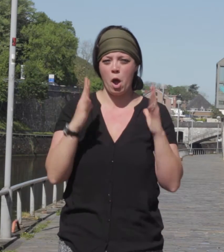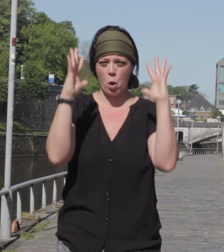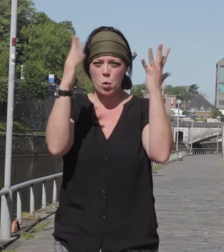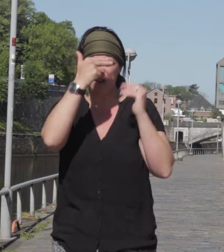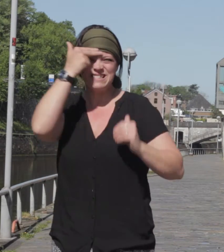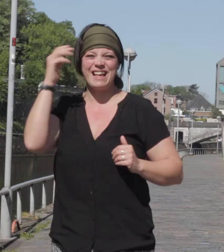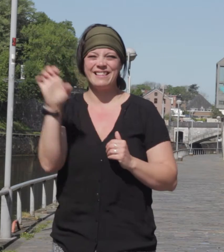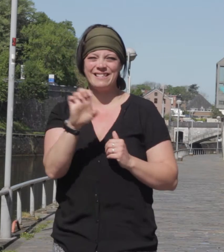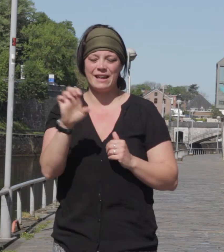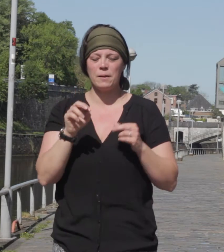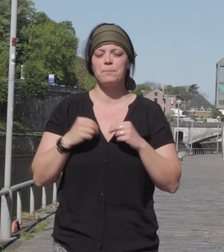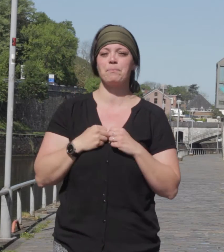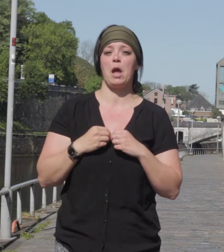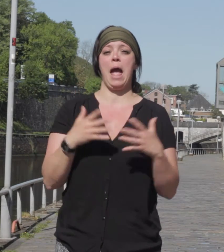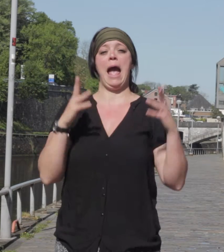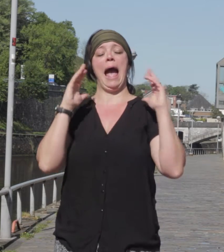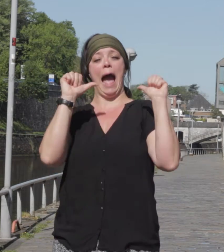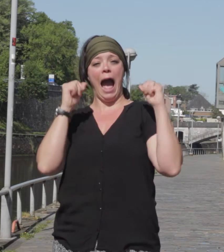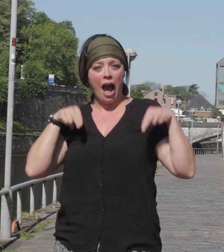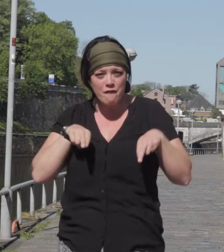l'adresse suivante: Avenue des Combattants, 19B,